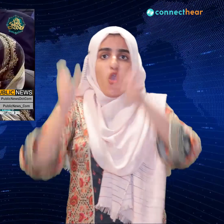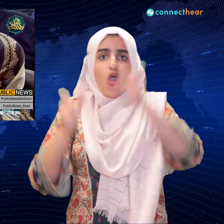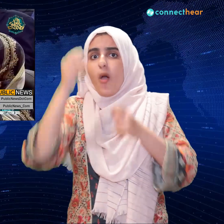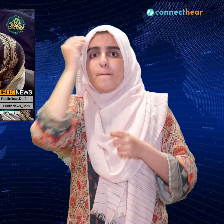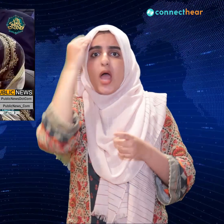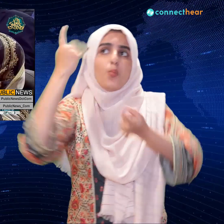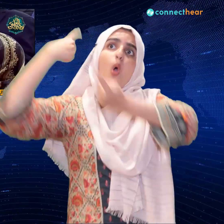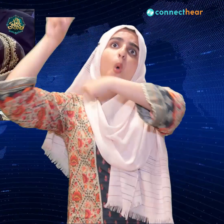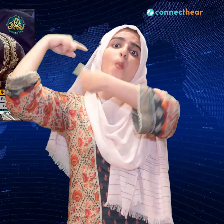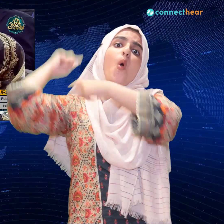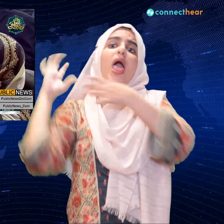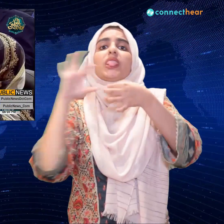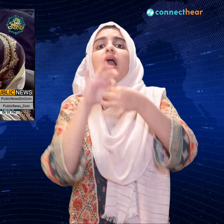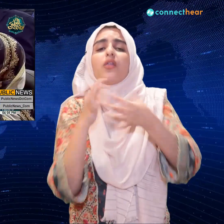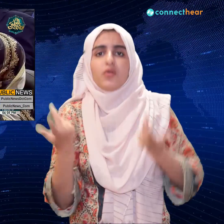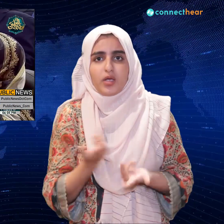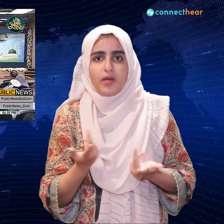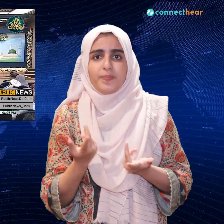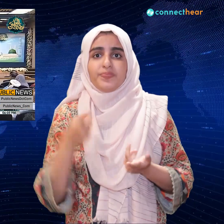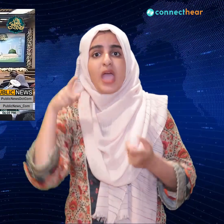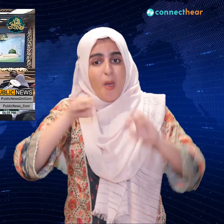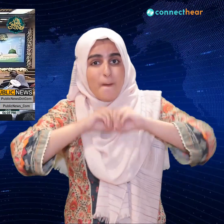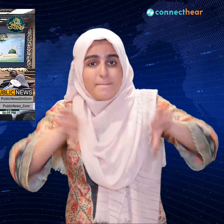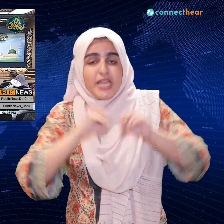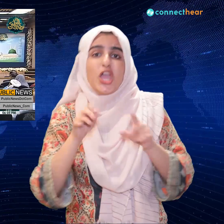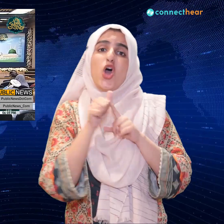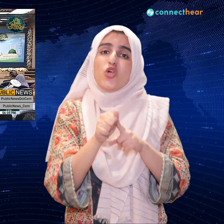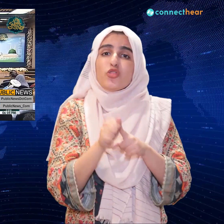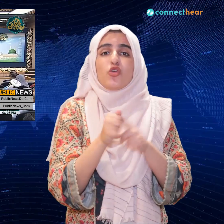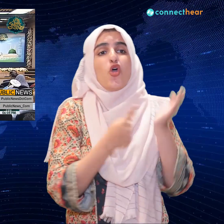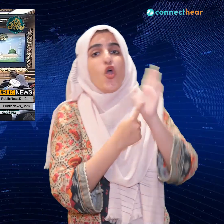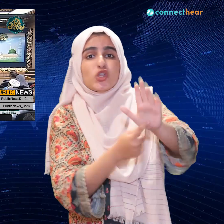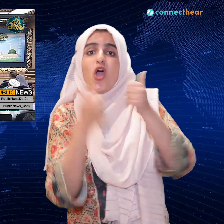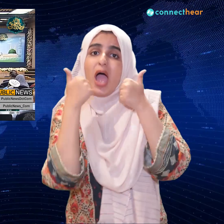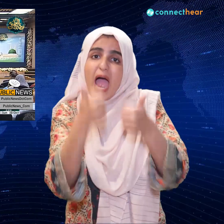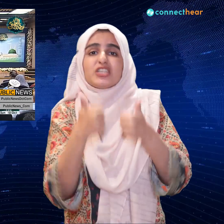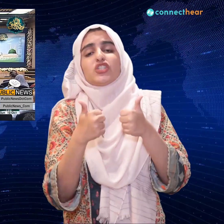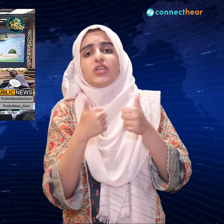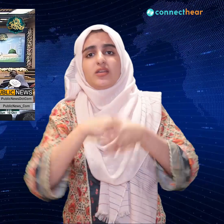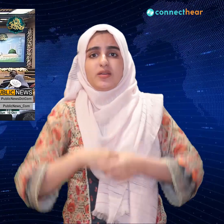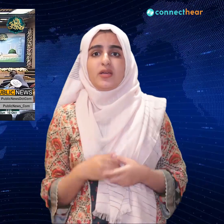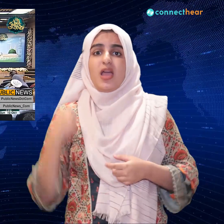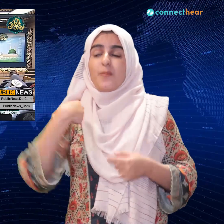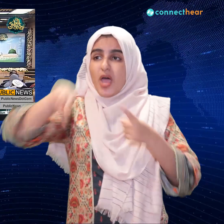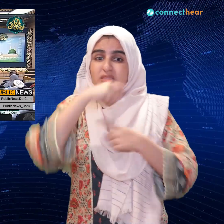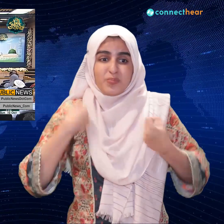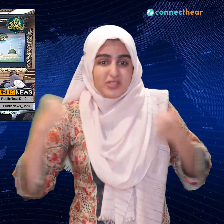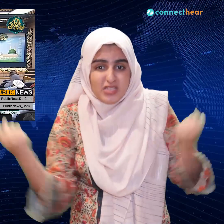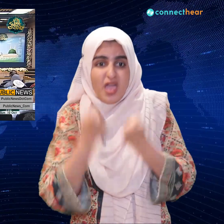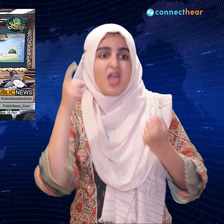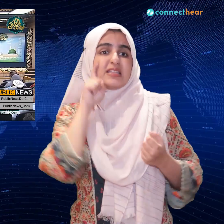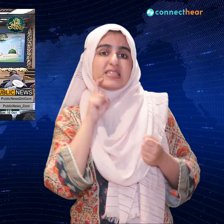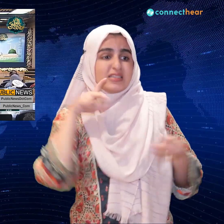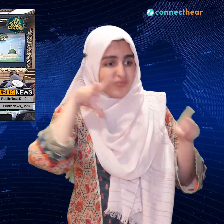تو میڈیا کی بھی بہت بڑی ذمہ داری ہے. یہ جو میں پھر سے جب کہتا ہوں کہ جب ہم یہ لڑیں گے، یہ جو سیکس